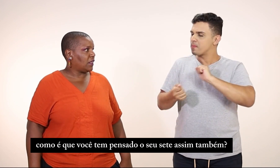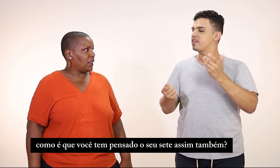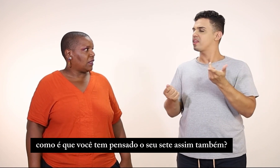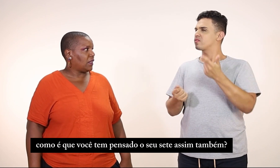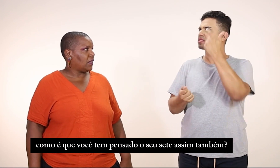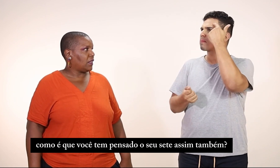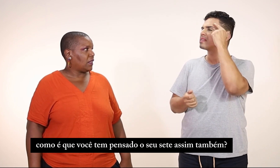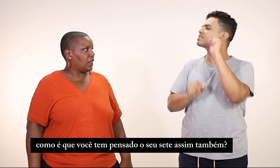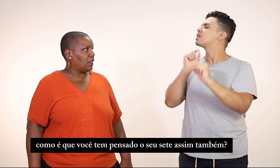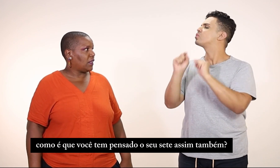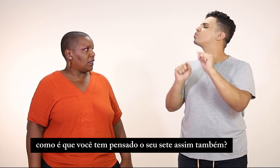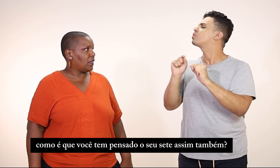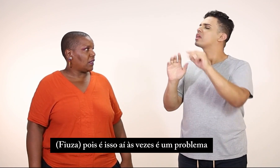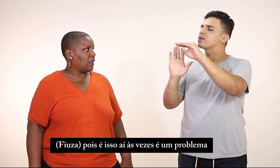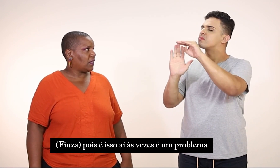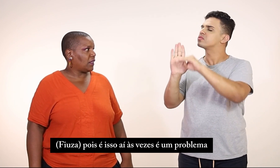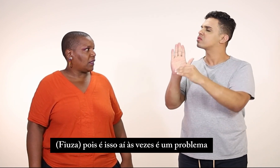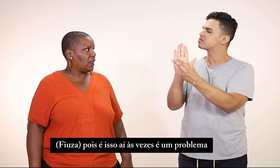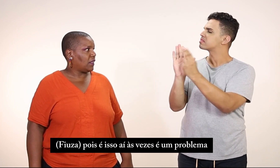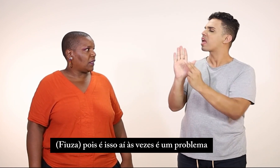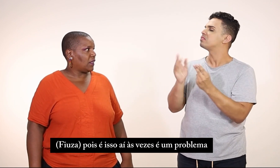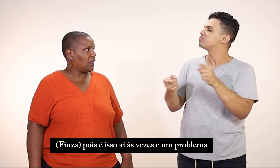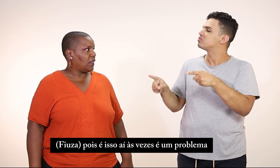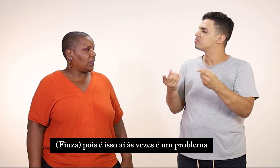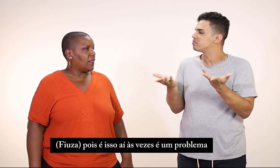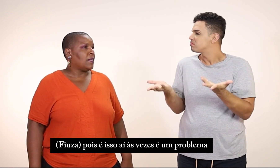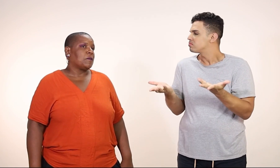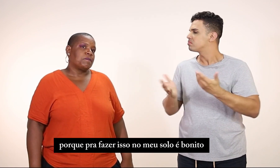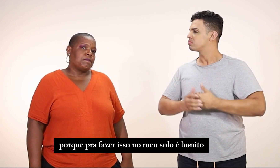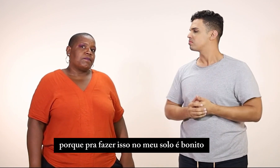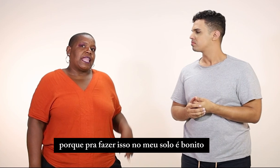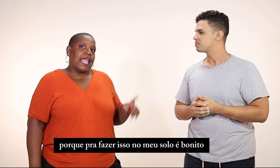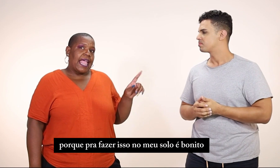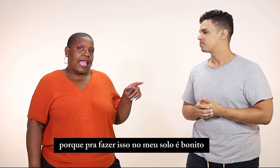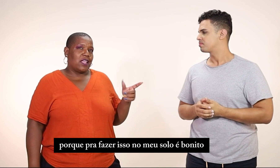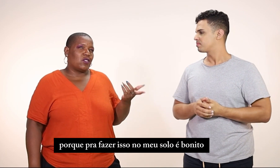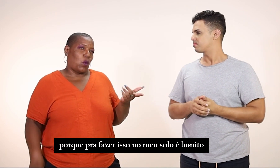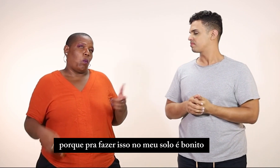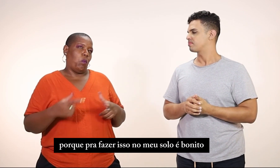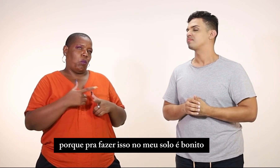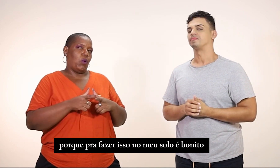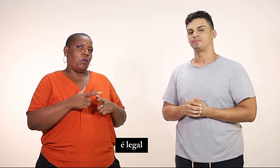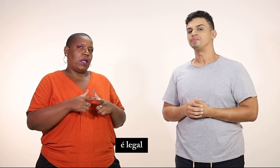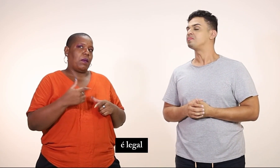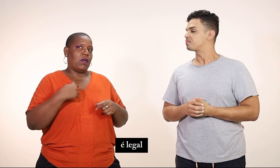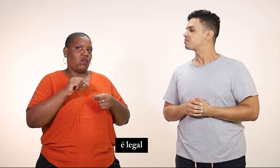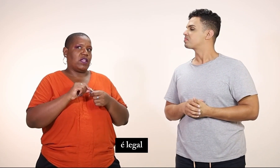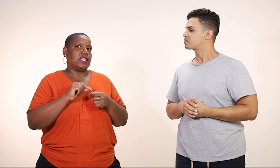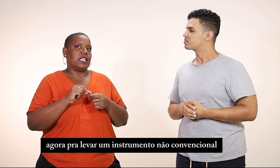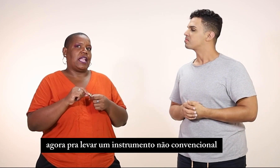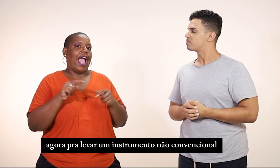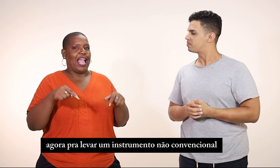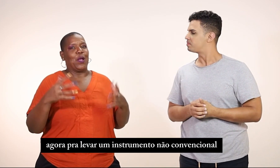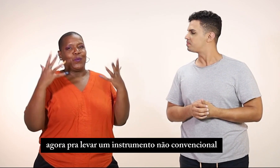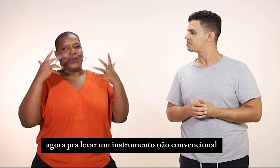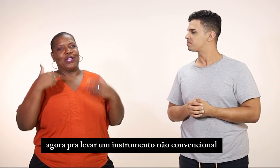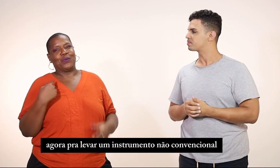o seu set, assim, também? Pois é, isso aí às vezes é um problema, porque para fazer isso no meu solo é bonito, é legal. Agora, para levar um instrumento